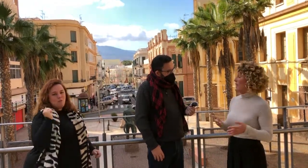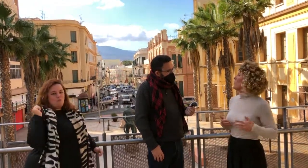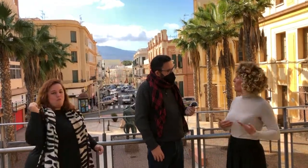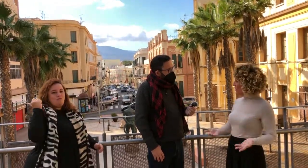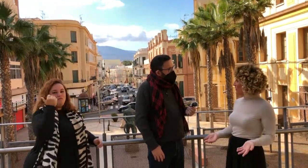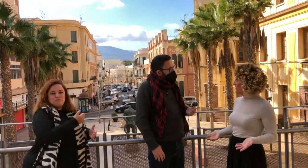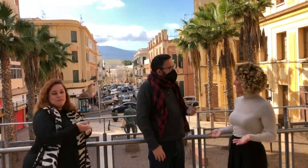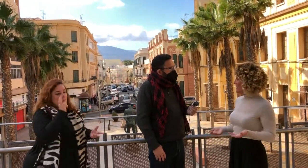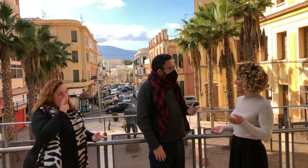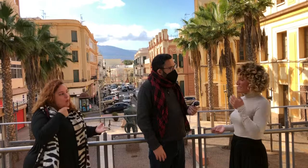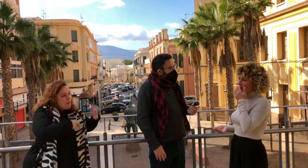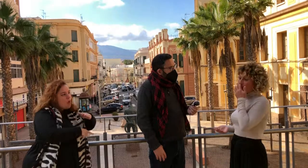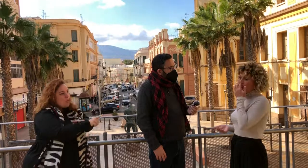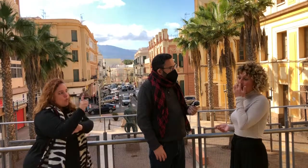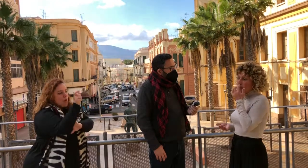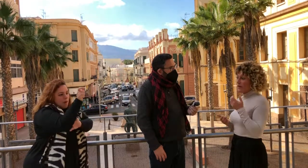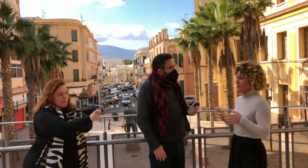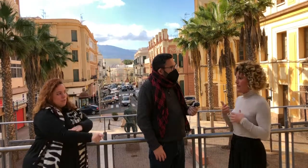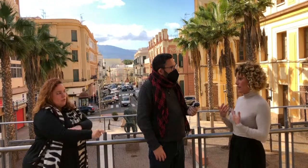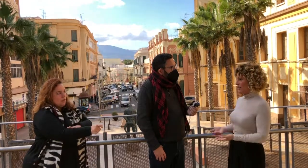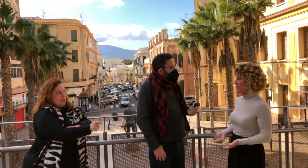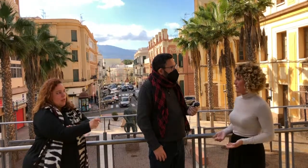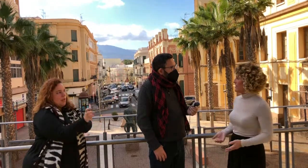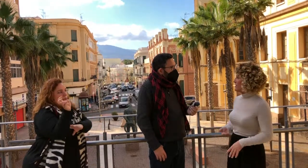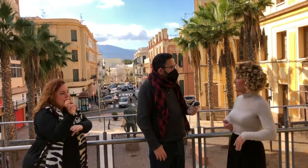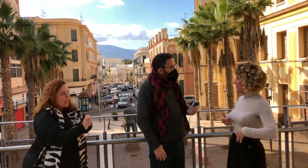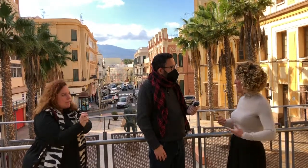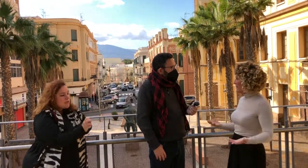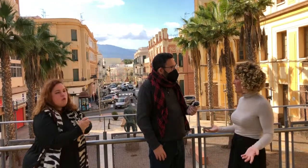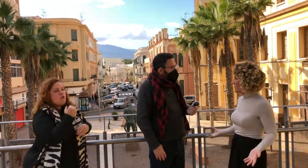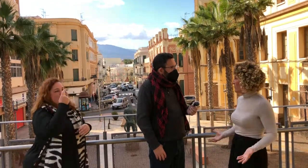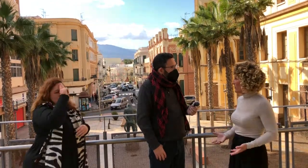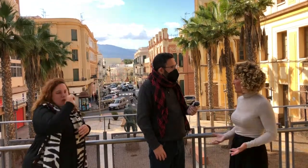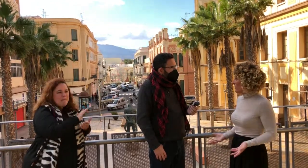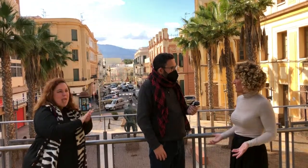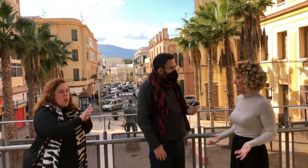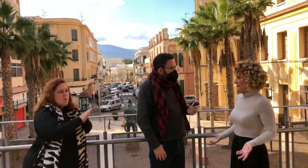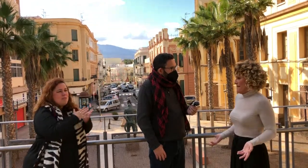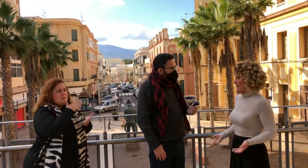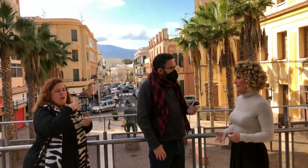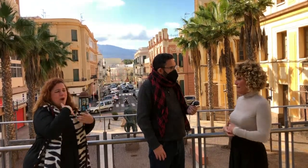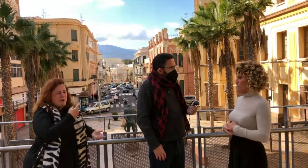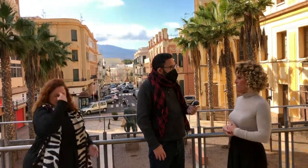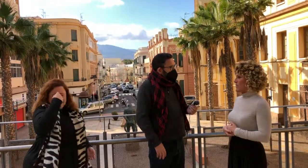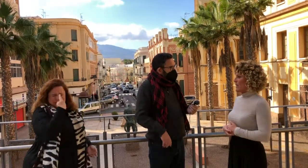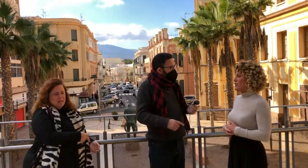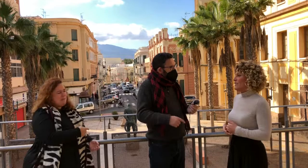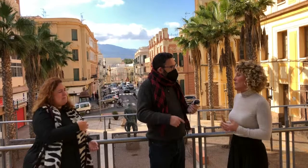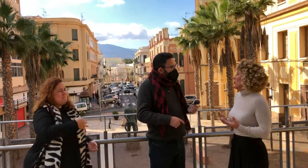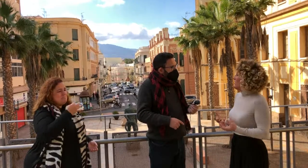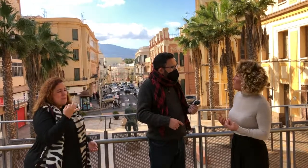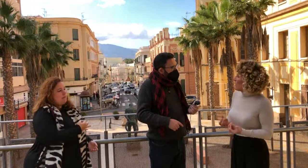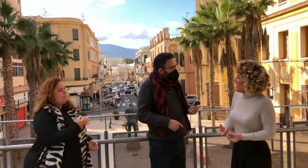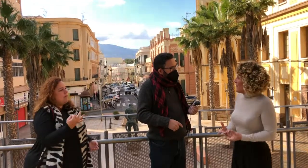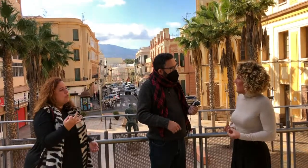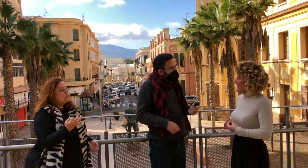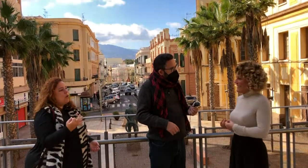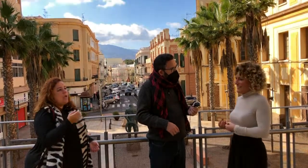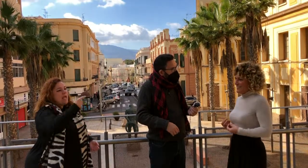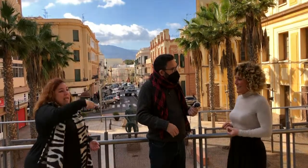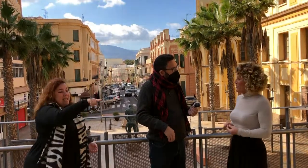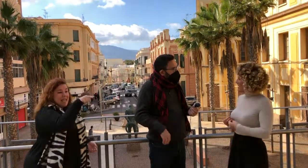se ve la evolución, claro. Se ve cuando vino, que casi no sabía lengua de signos y ha aprendido un montón. Y cuando tienen un